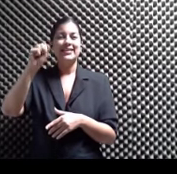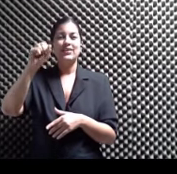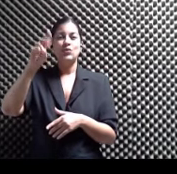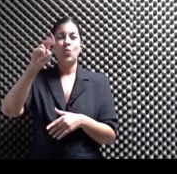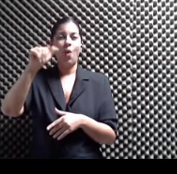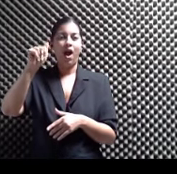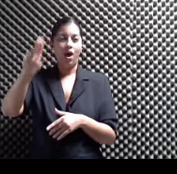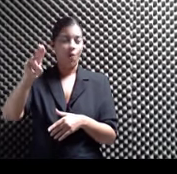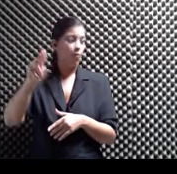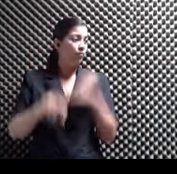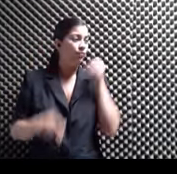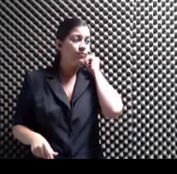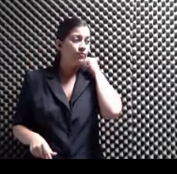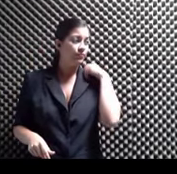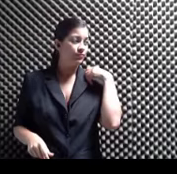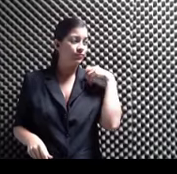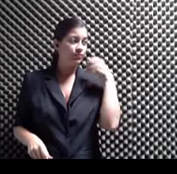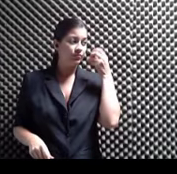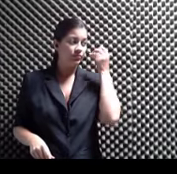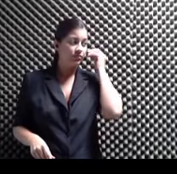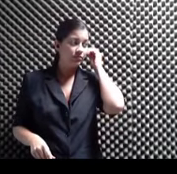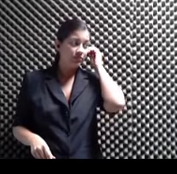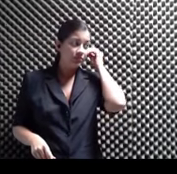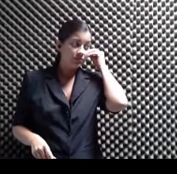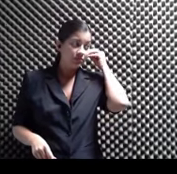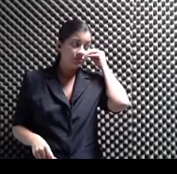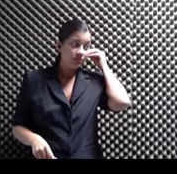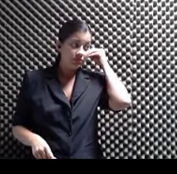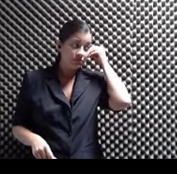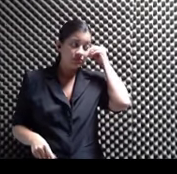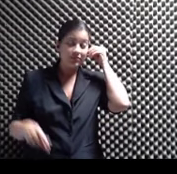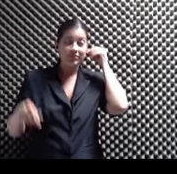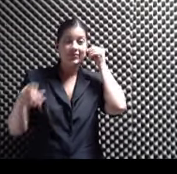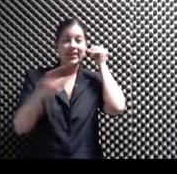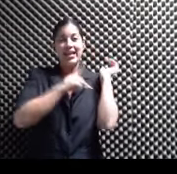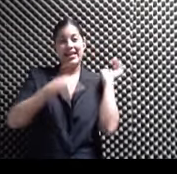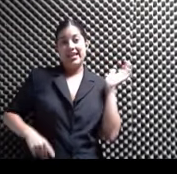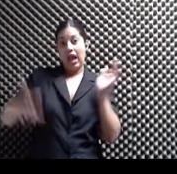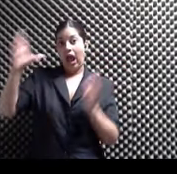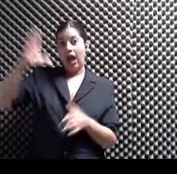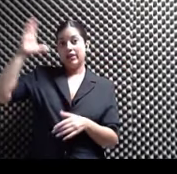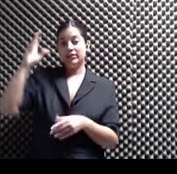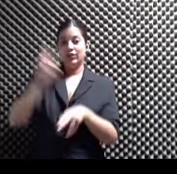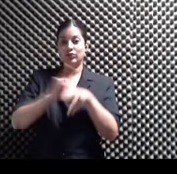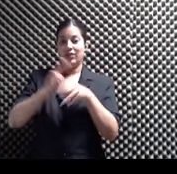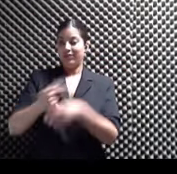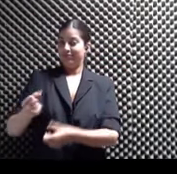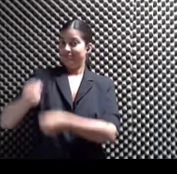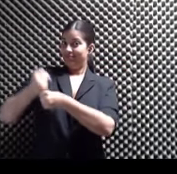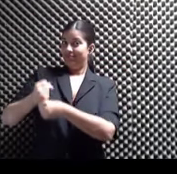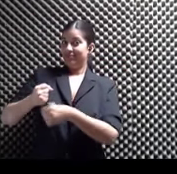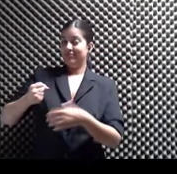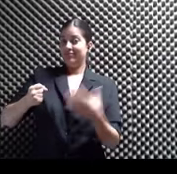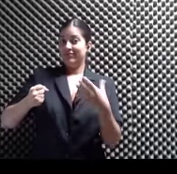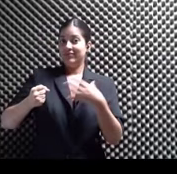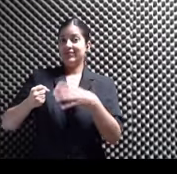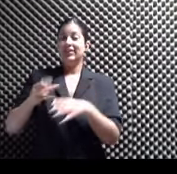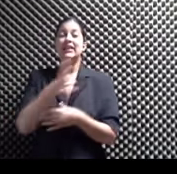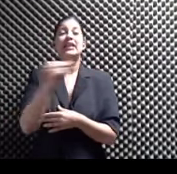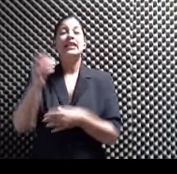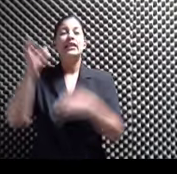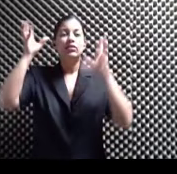corona de perlas que entonces usaban el cetro, todas estas cosas, y era una figura de metal,